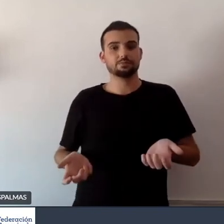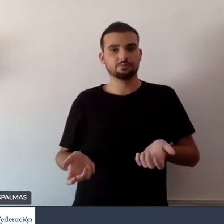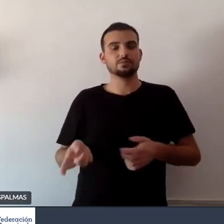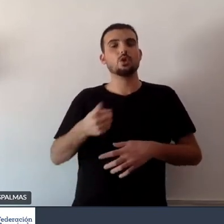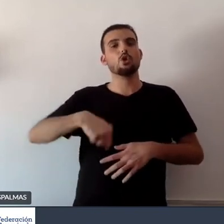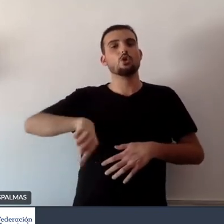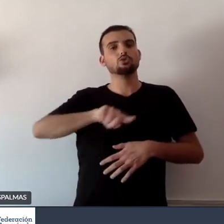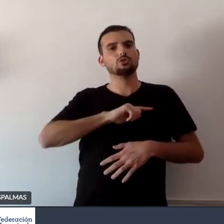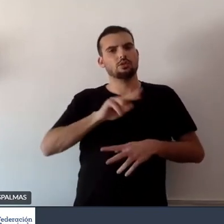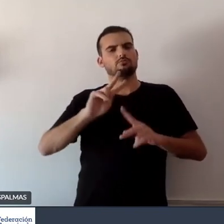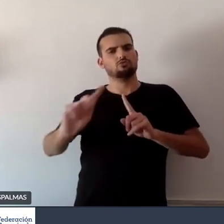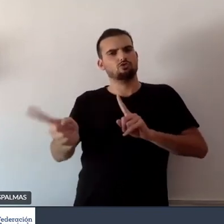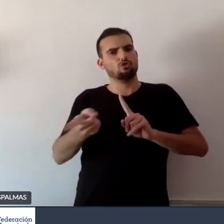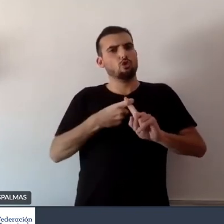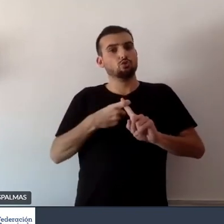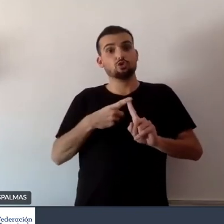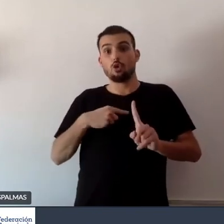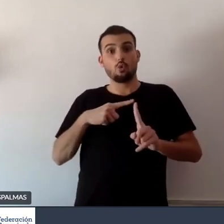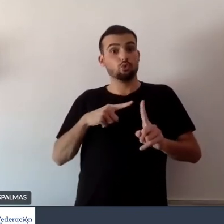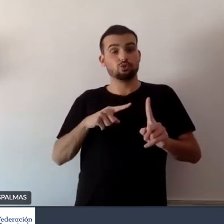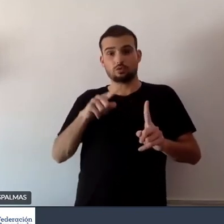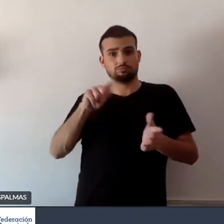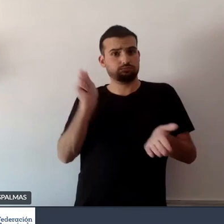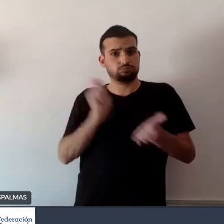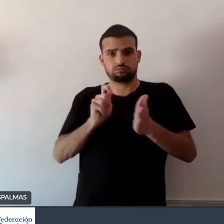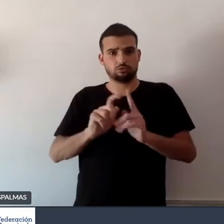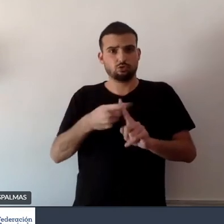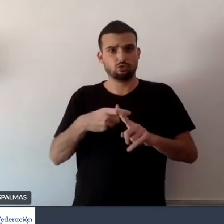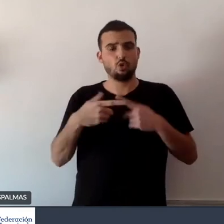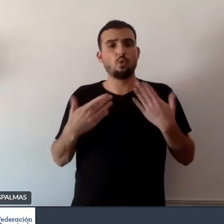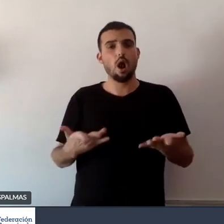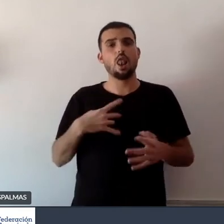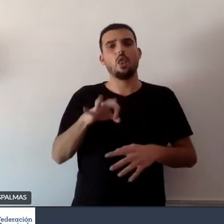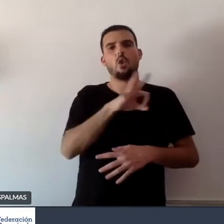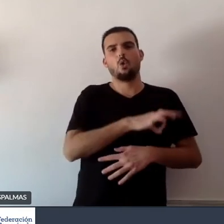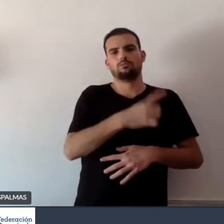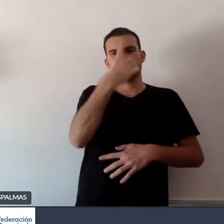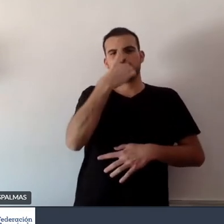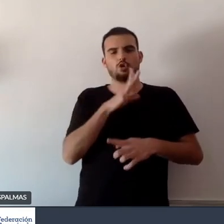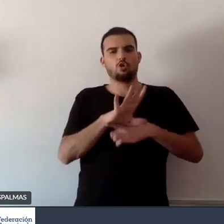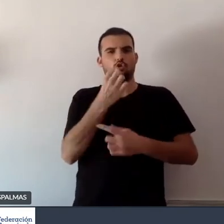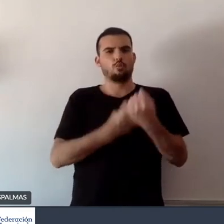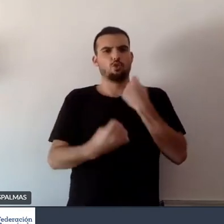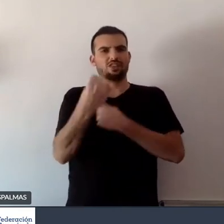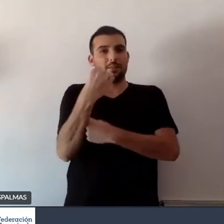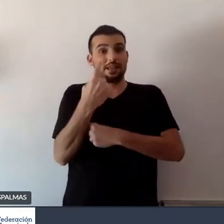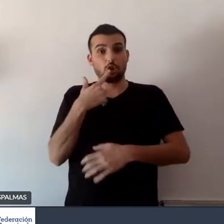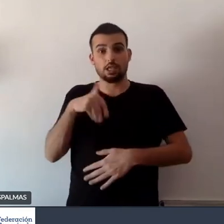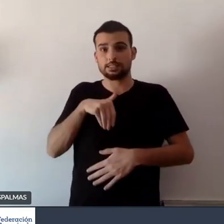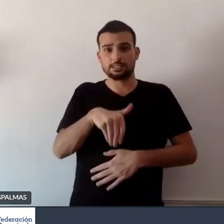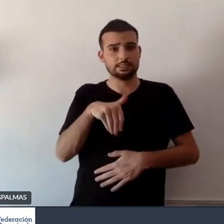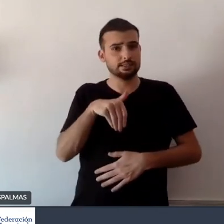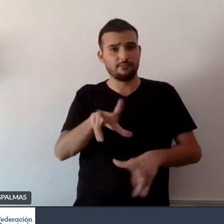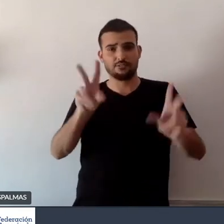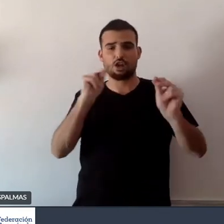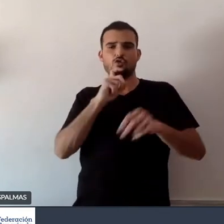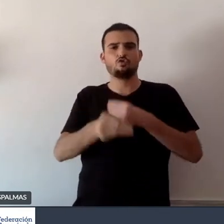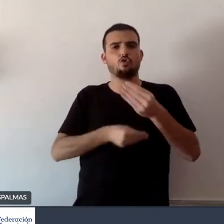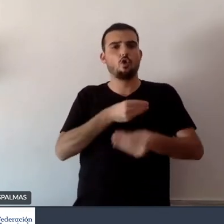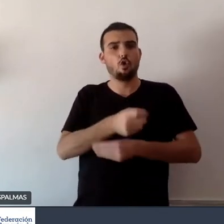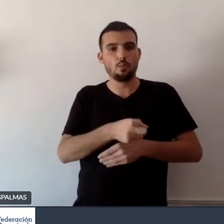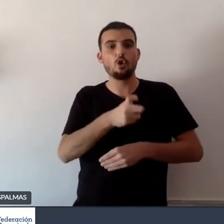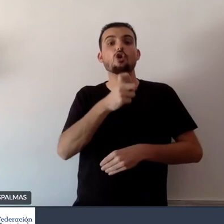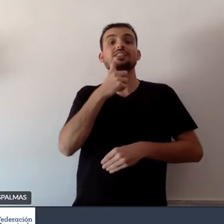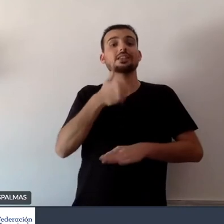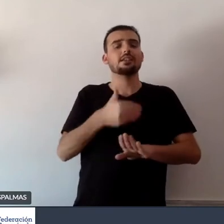¿Cuáles son nuestras soluciones en últimos segundos? ¿Cuál es el comportamiento de nuestros jugadores en esos últimos segundos? Si lo buscamos de manera predeterminada o